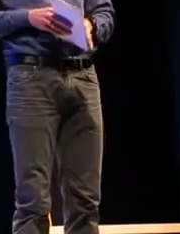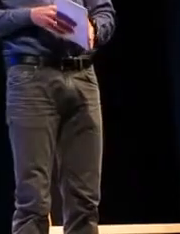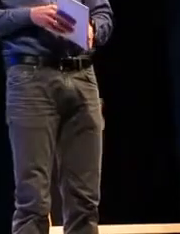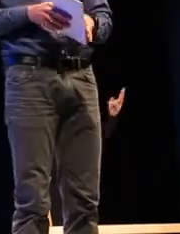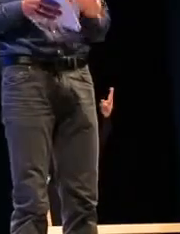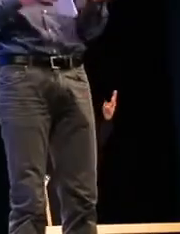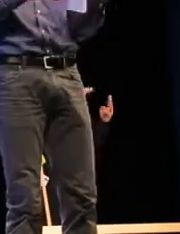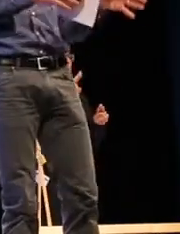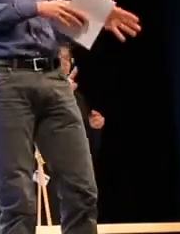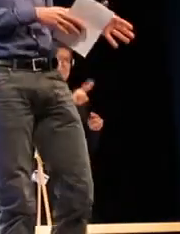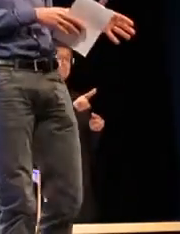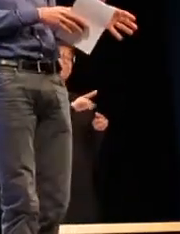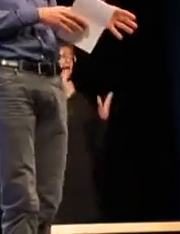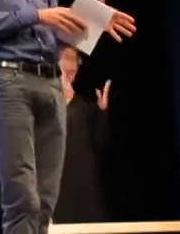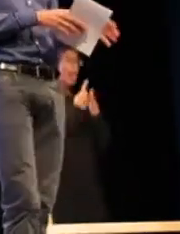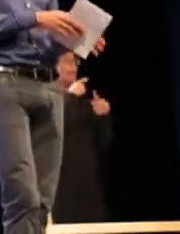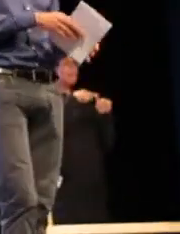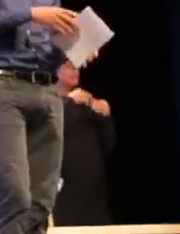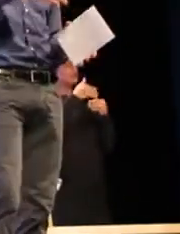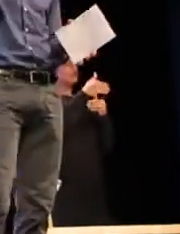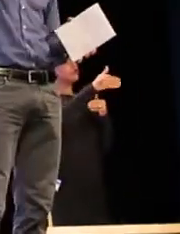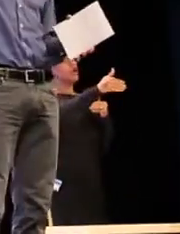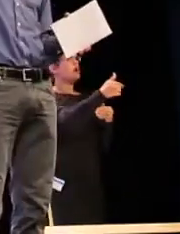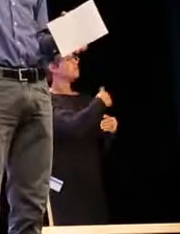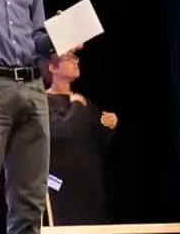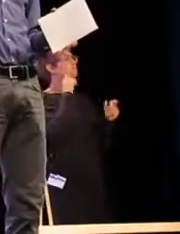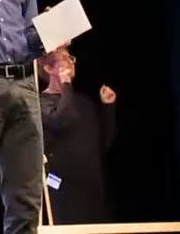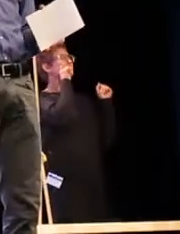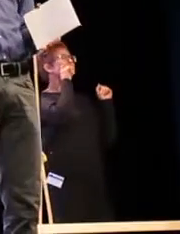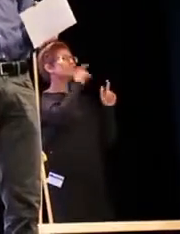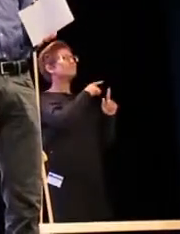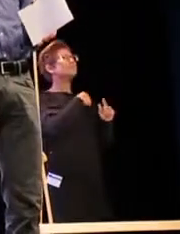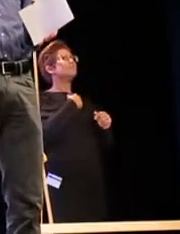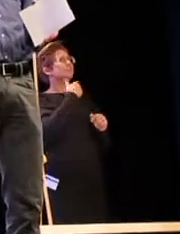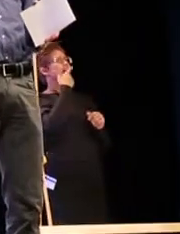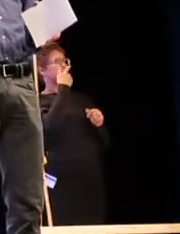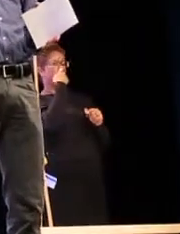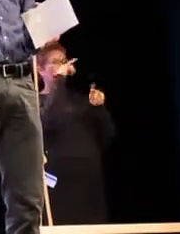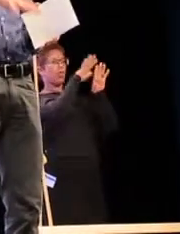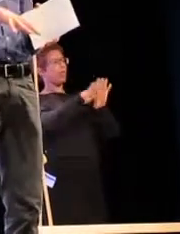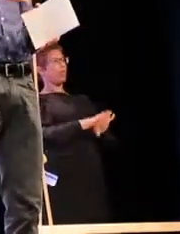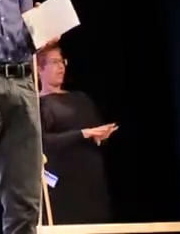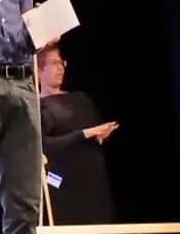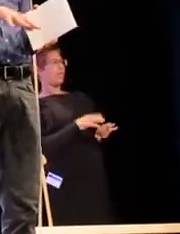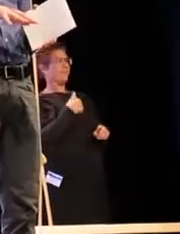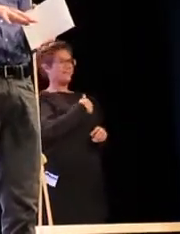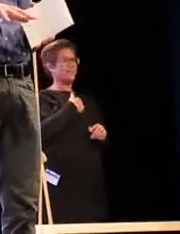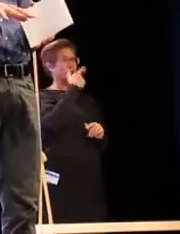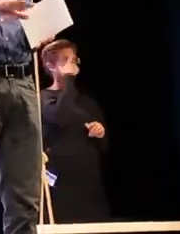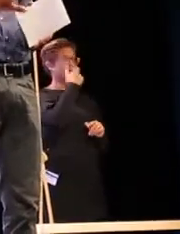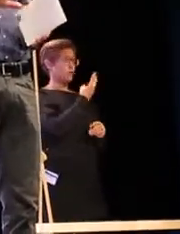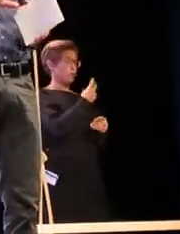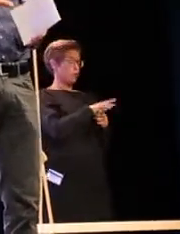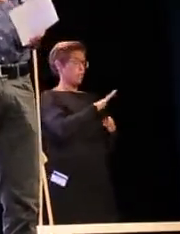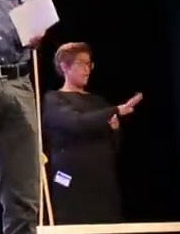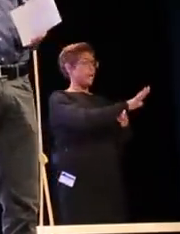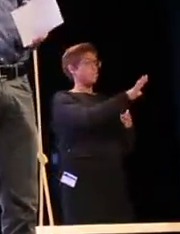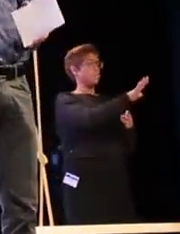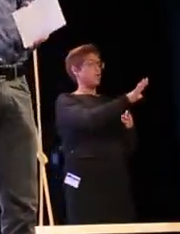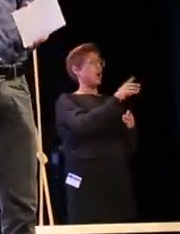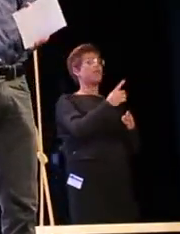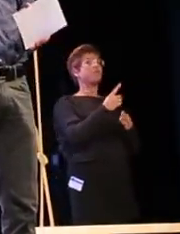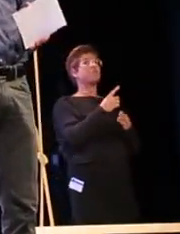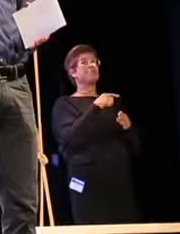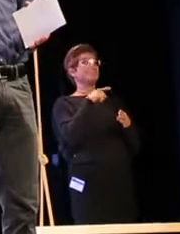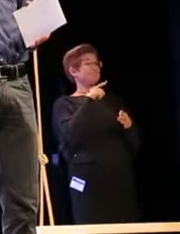dessutom. Det är inte som om vi kan krypa under någon sorts tidsaxel och tro att det som vi bestämmer 2015 inte kommer